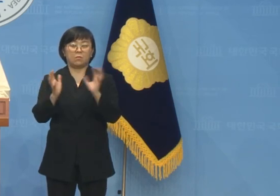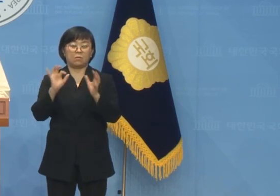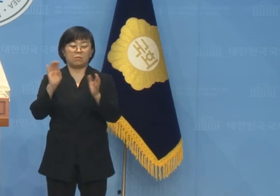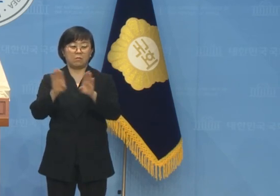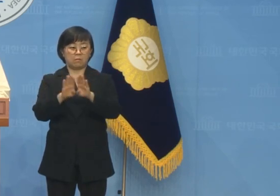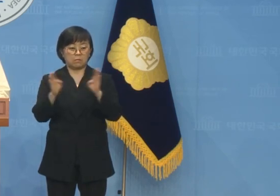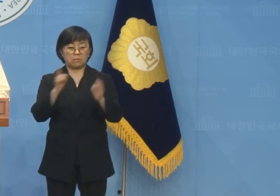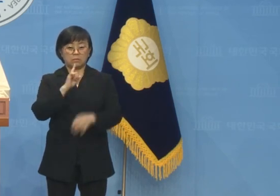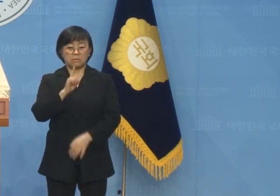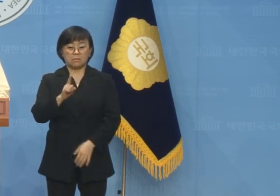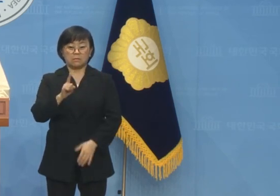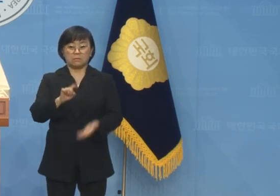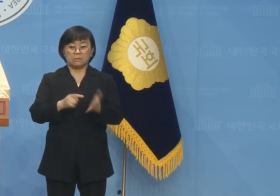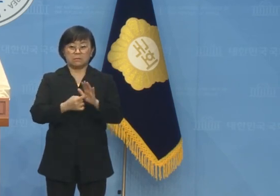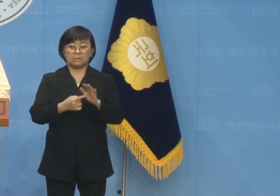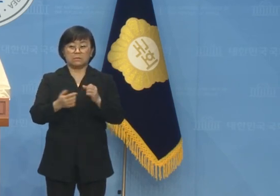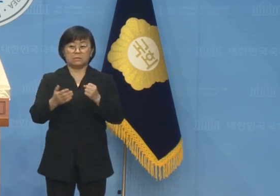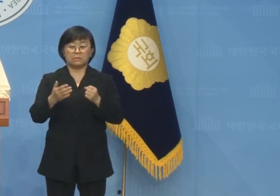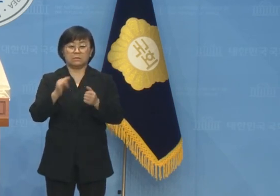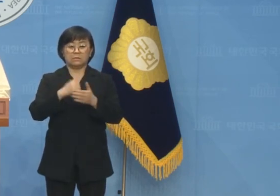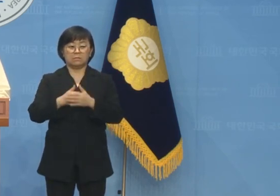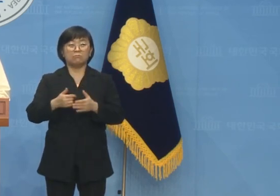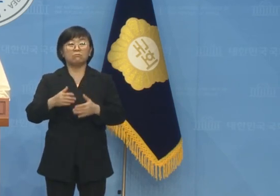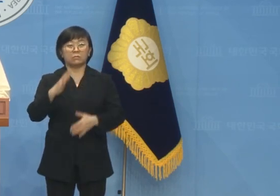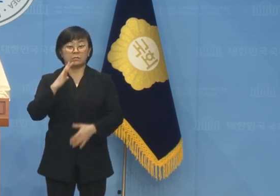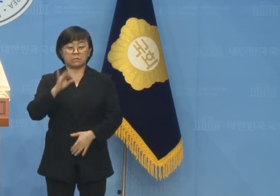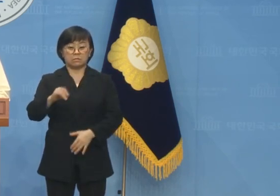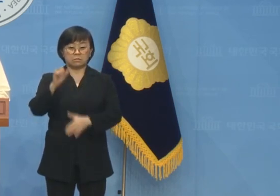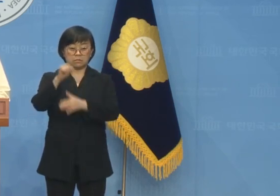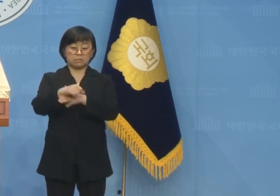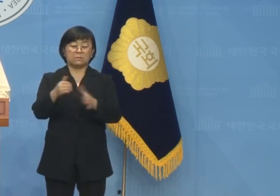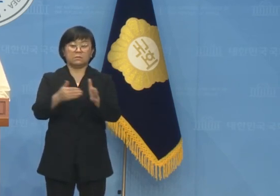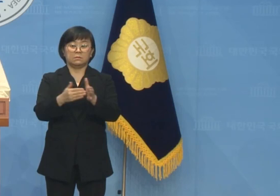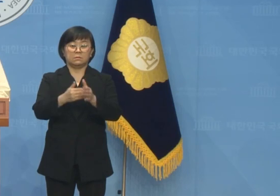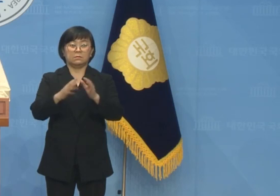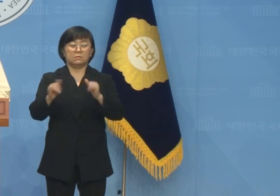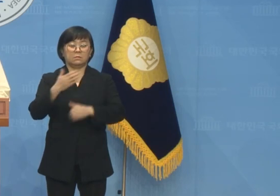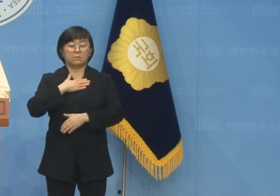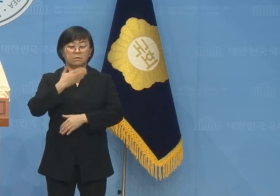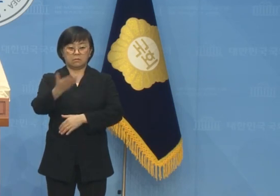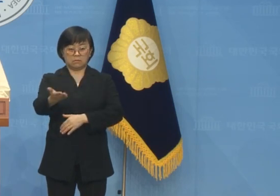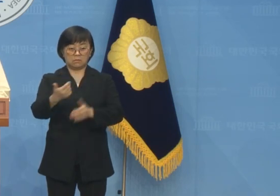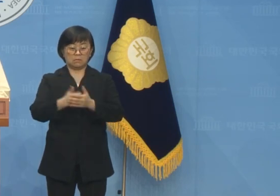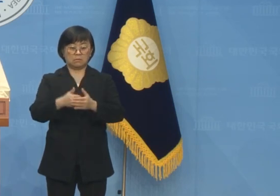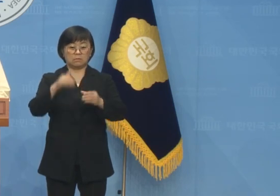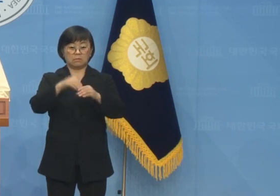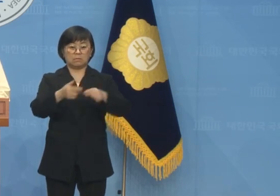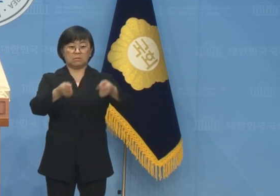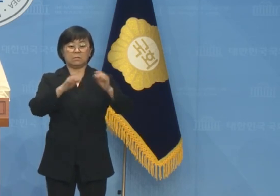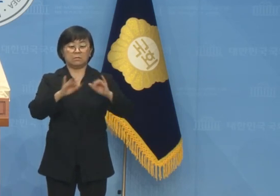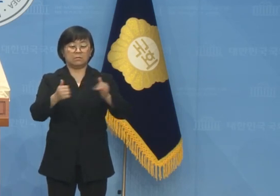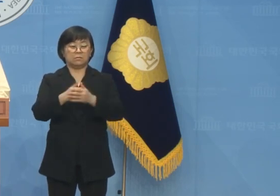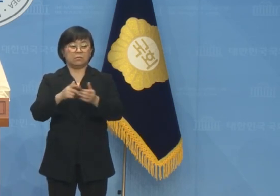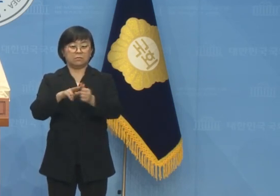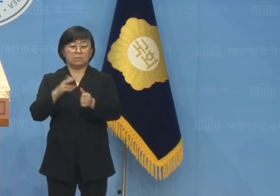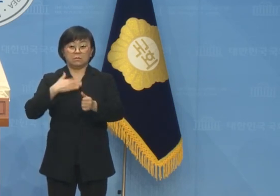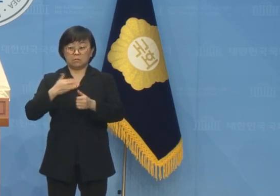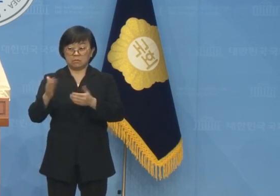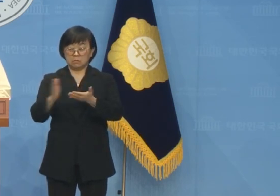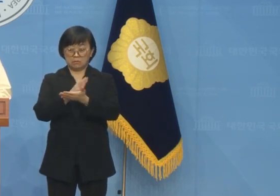개최하겠다고 밝혔습니다 당연히 저는 수락했습니다 국민들의 알권리 유권자들께서 제대로 후보들을 아셔야